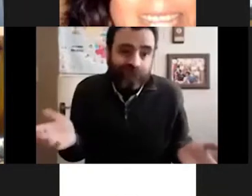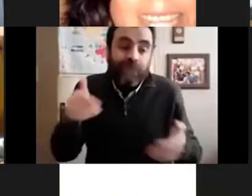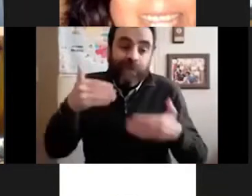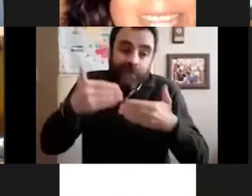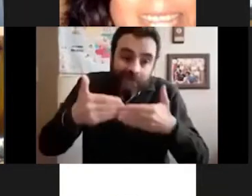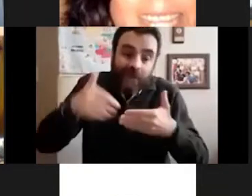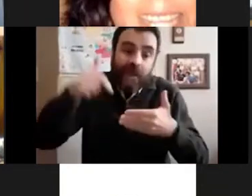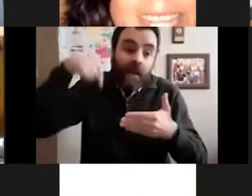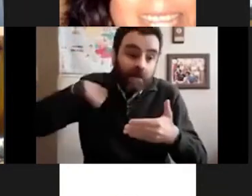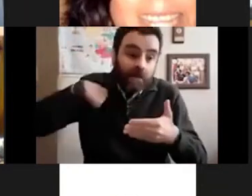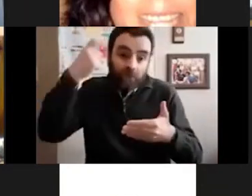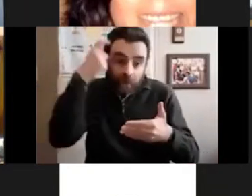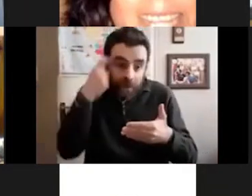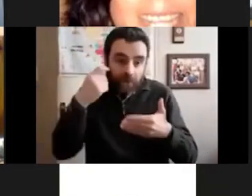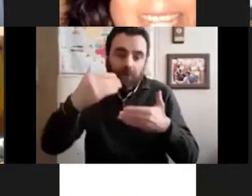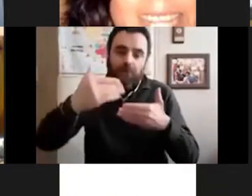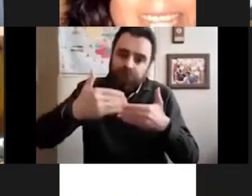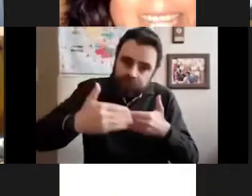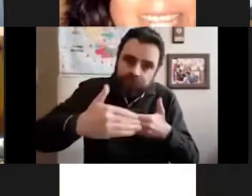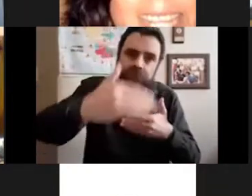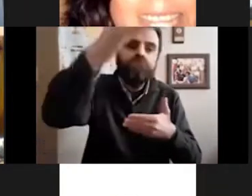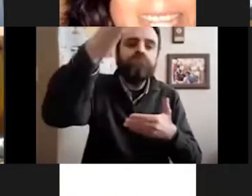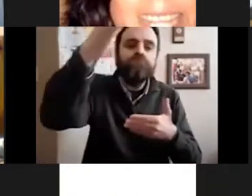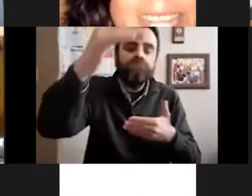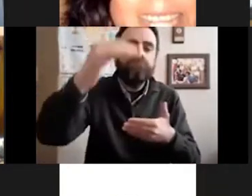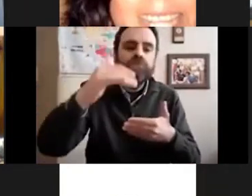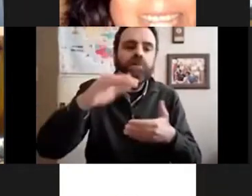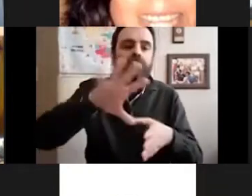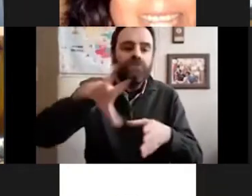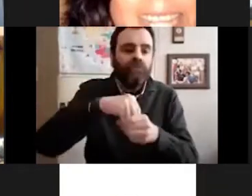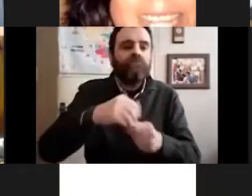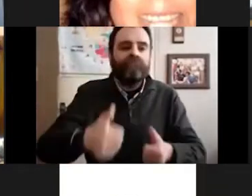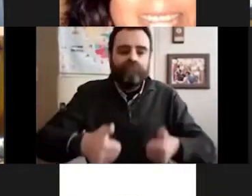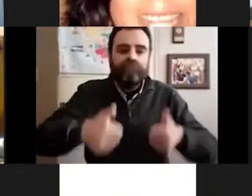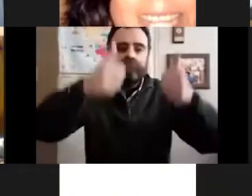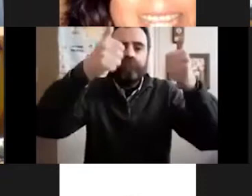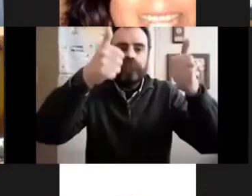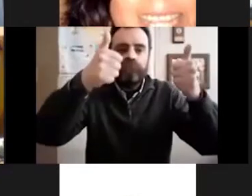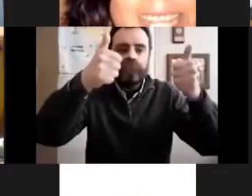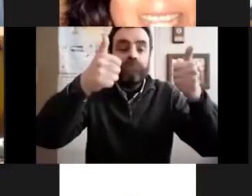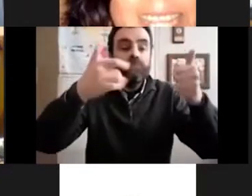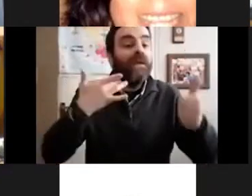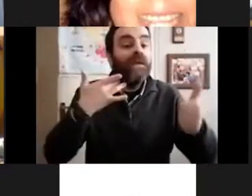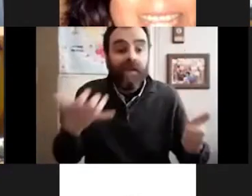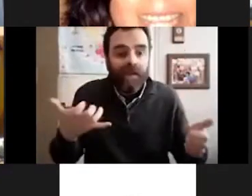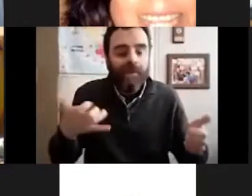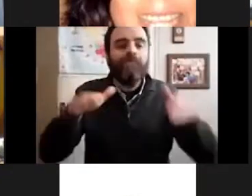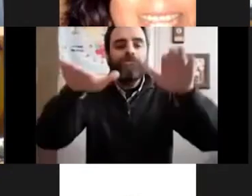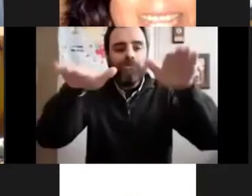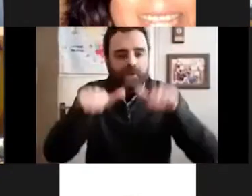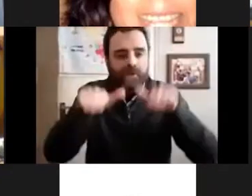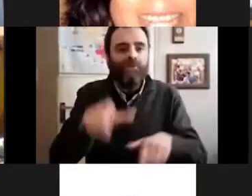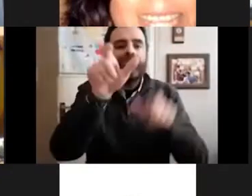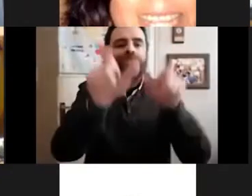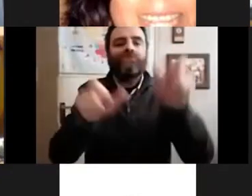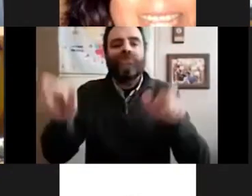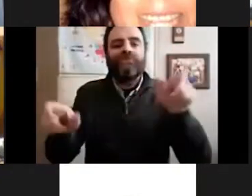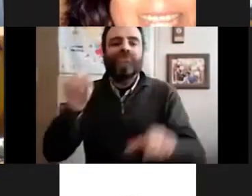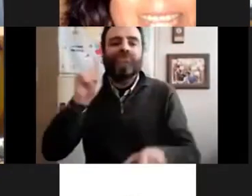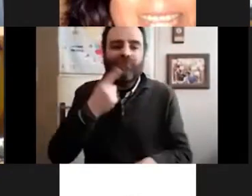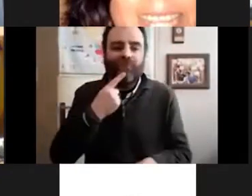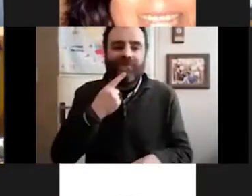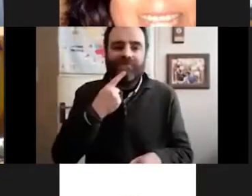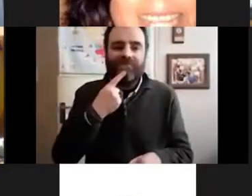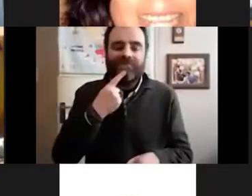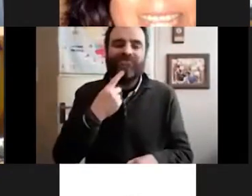yo era niño no había inclusión, era mala la situación. Pero ahora yo creo que vamos a ir avanzando y que la inclusión va a tirar para arriba, en el